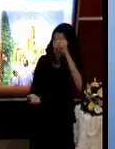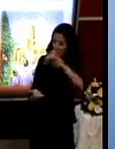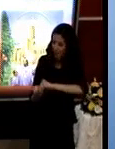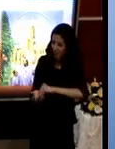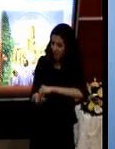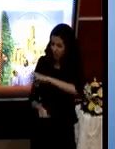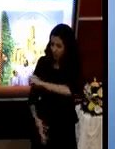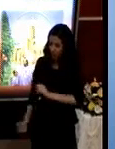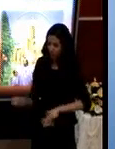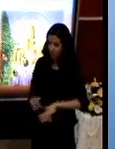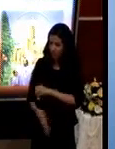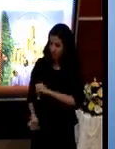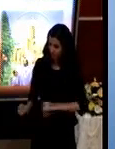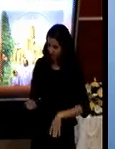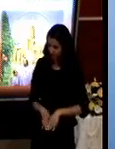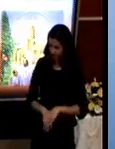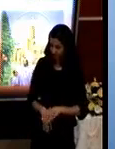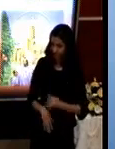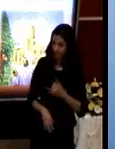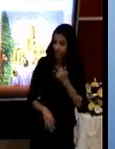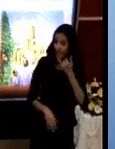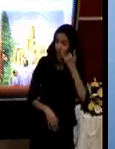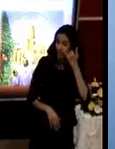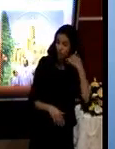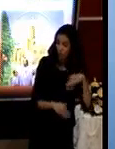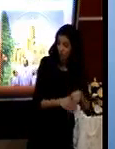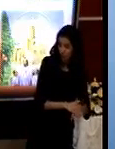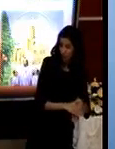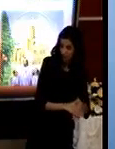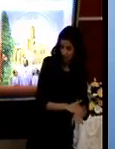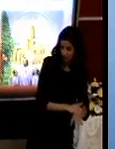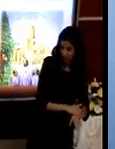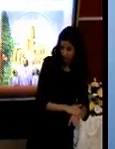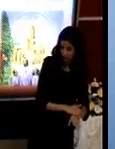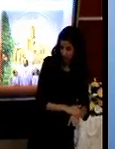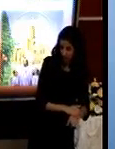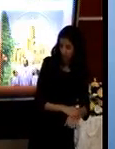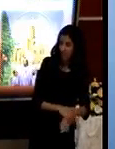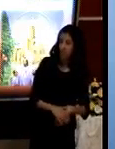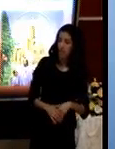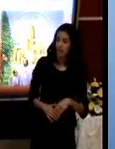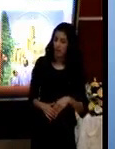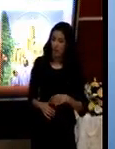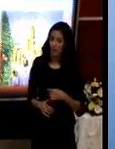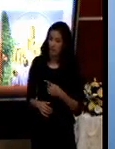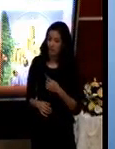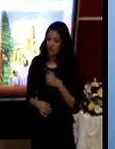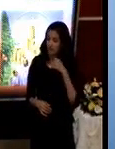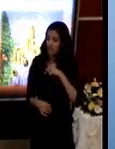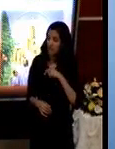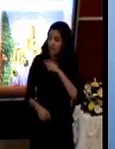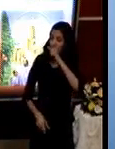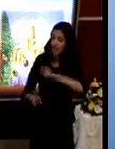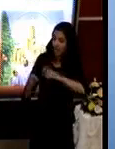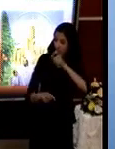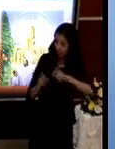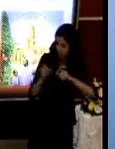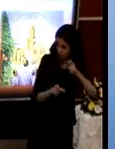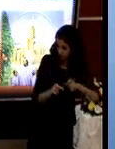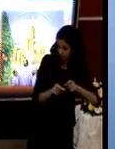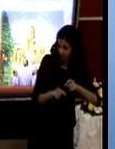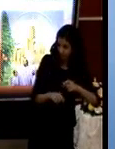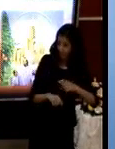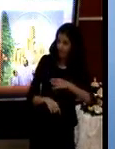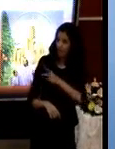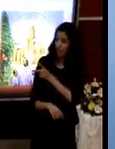para cada uno, y todos los príncipes de la congregación vinieron y se lo hicieron saber a Moisés. Y él